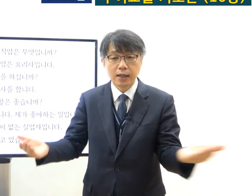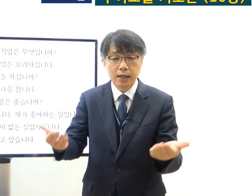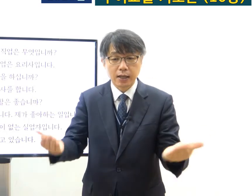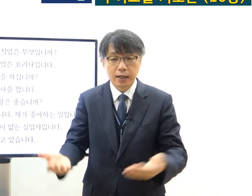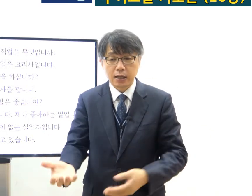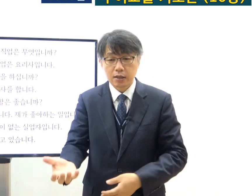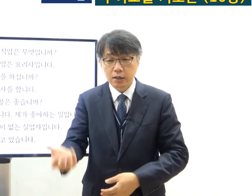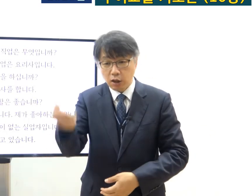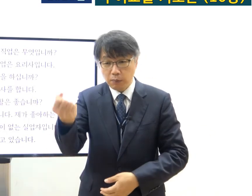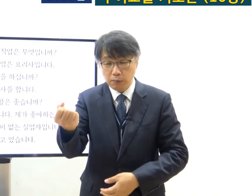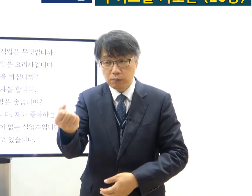당신의 직업